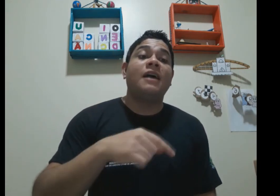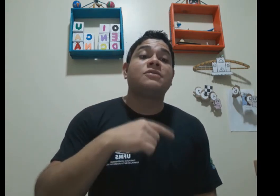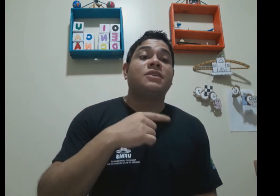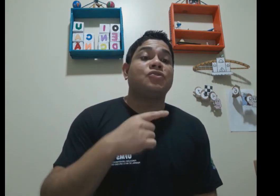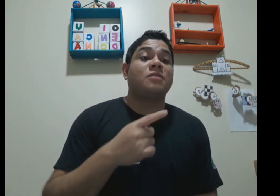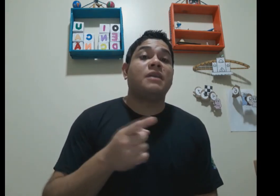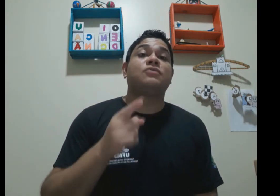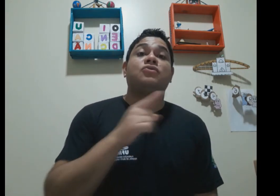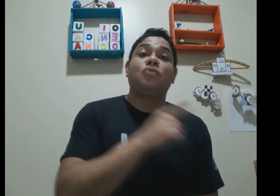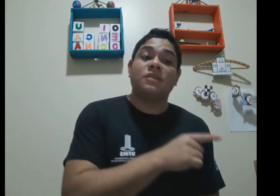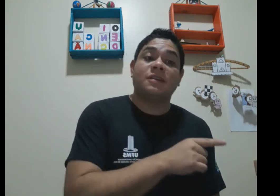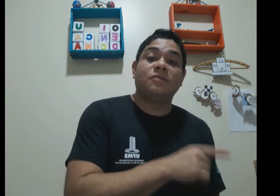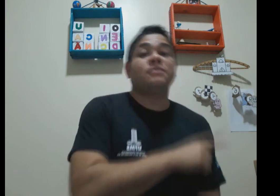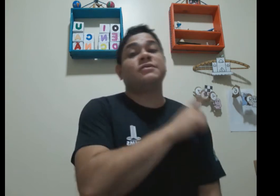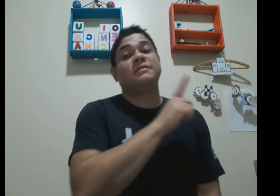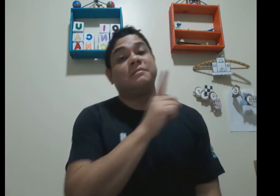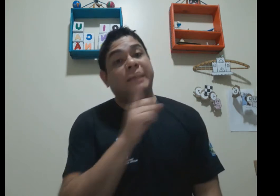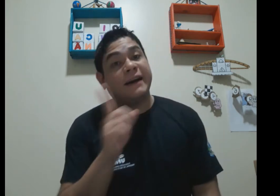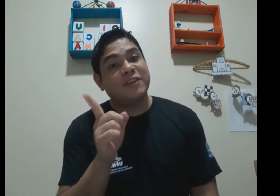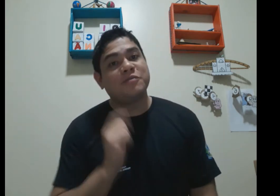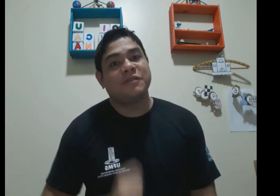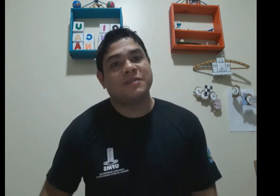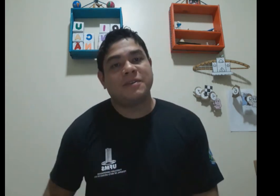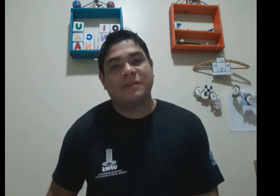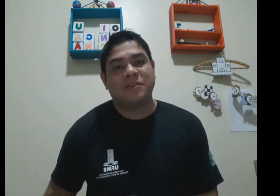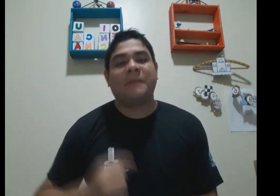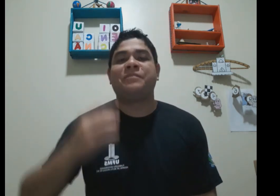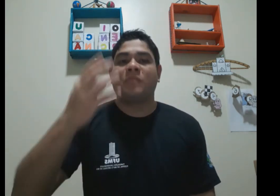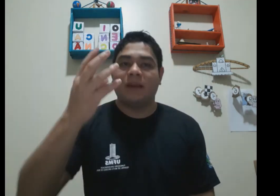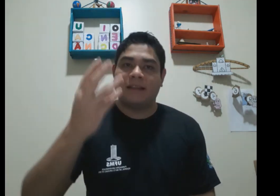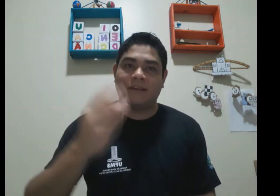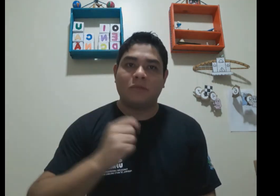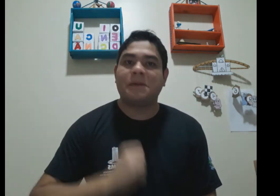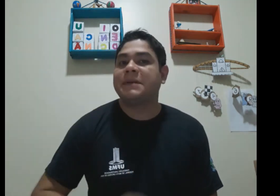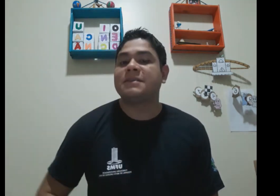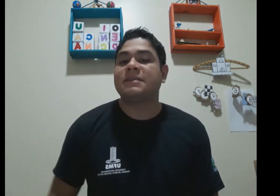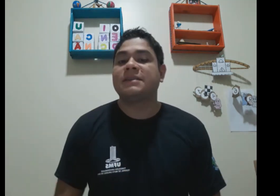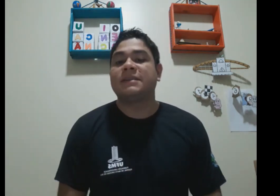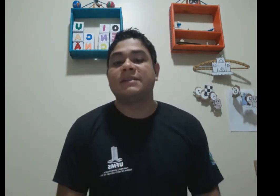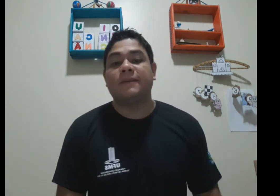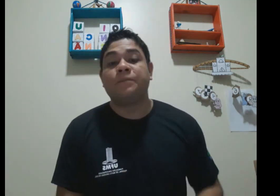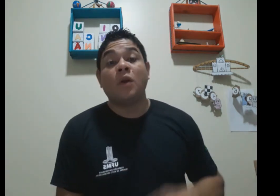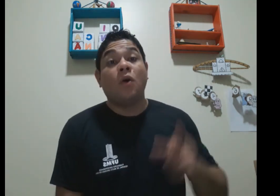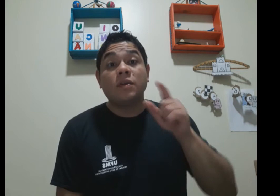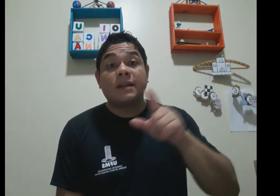os questionamentos dos alunos para o professor da turma. E ela vai problematizando essa questão. Outra